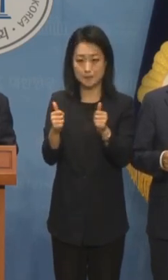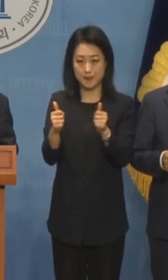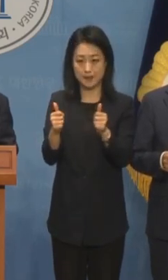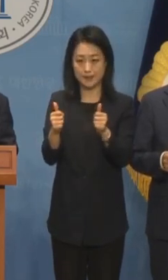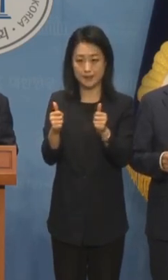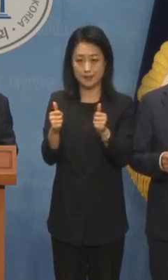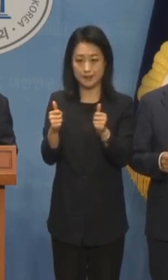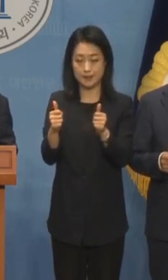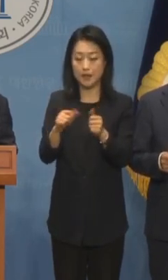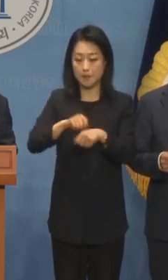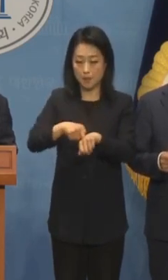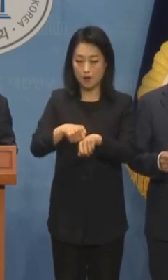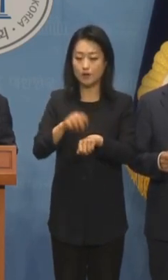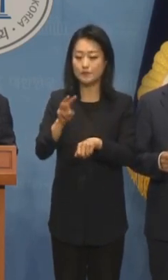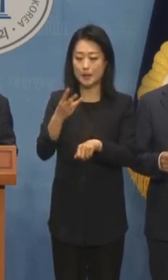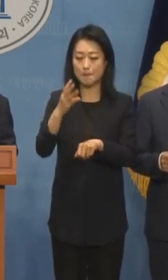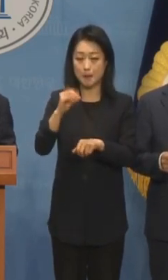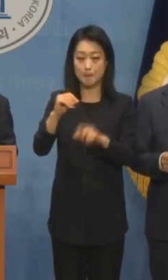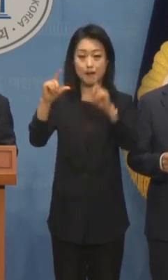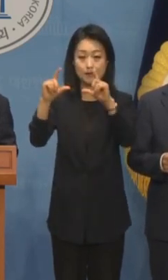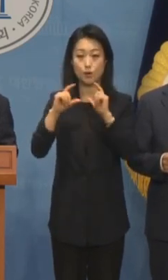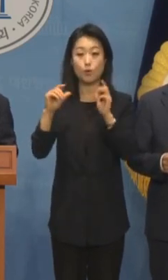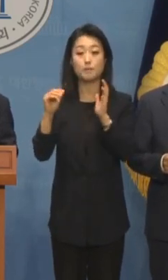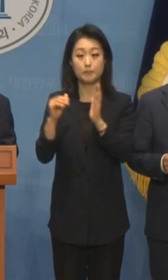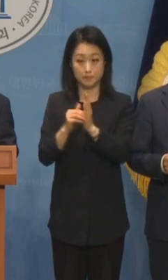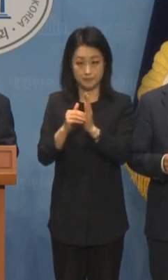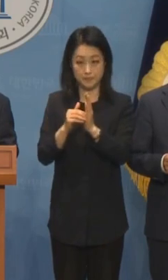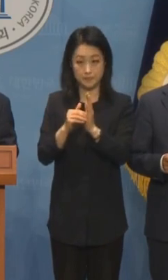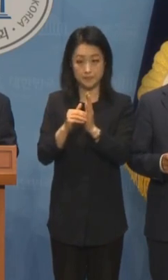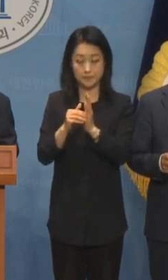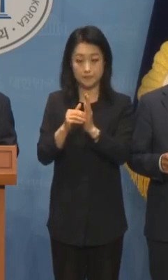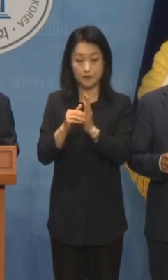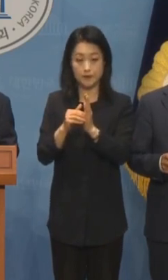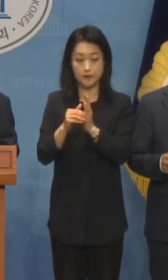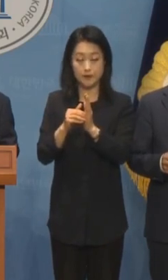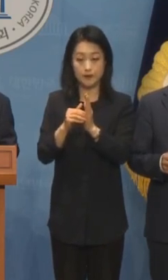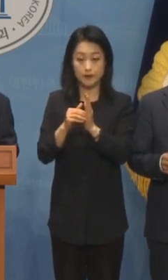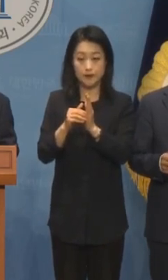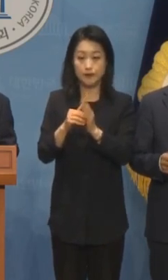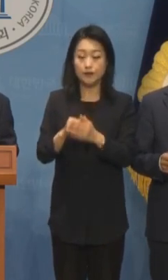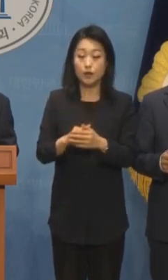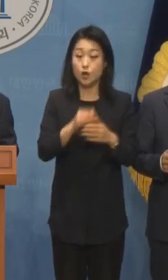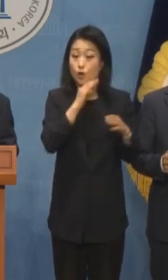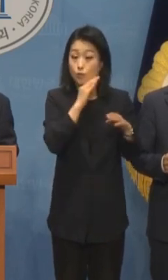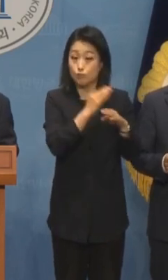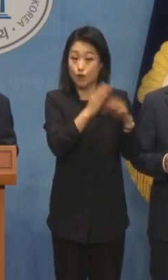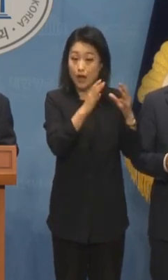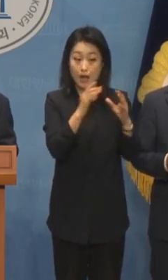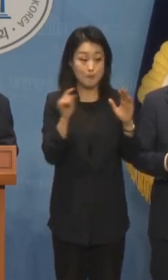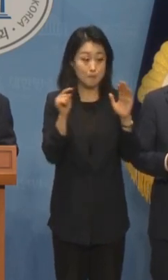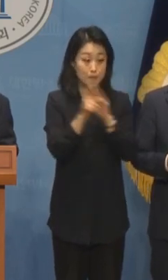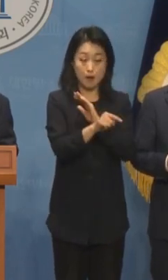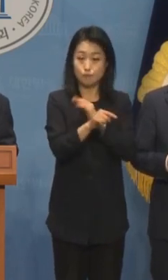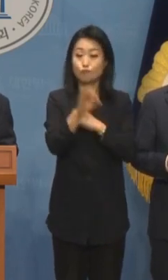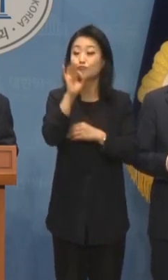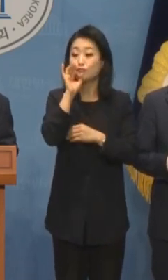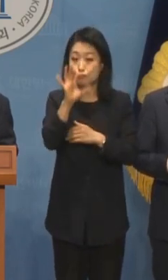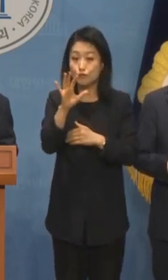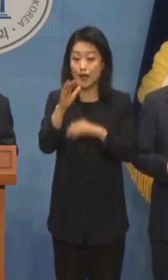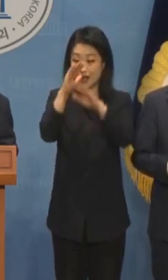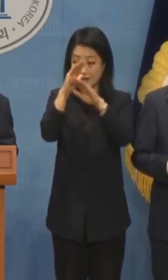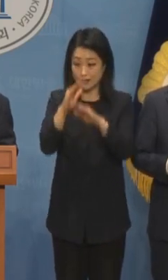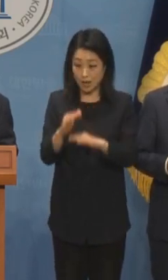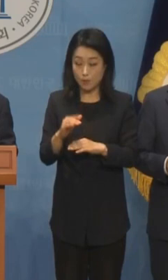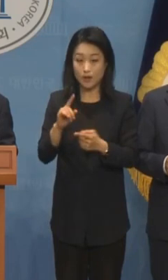2심에서 벌금 300만 원이 선고되어 더 이상 북한을 방문할 수 없게 되었다라고